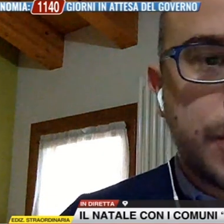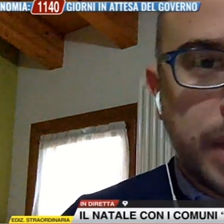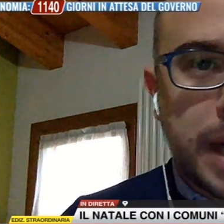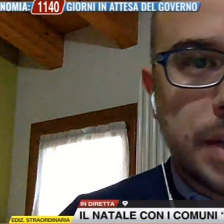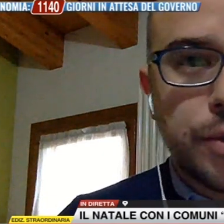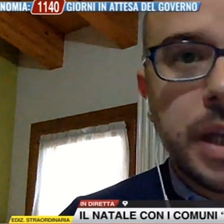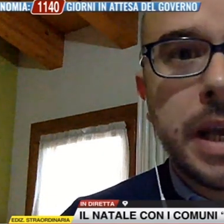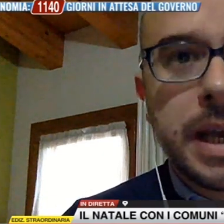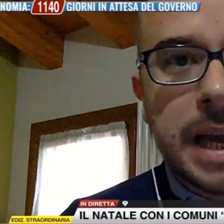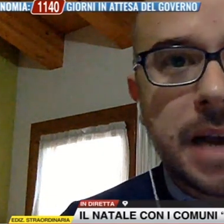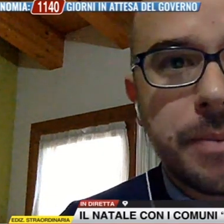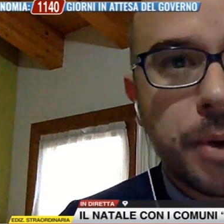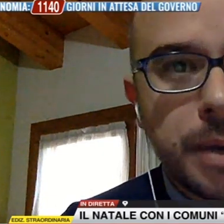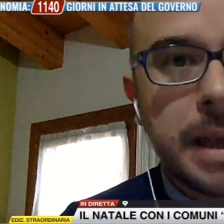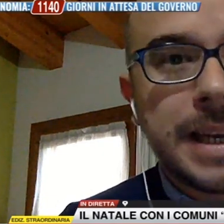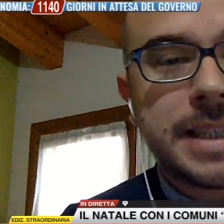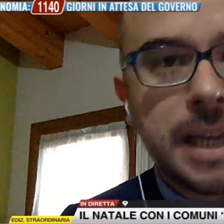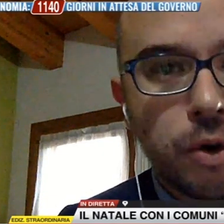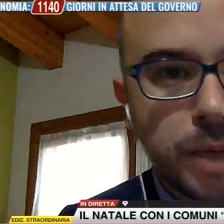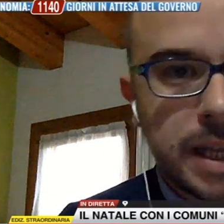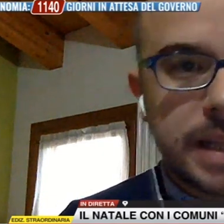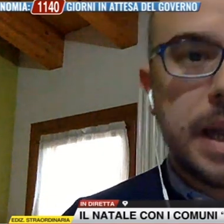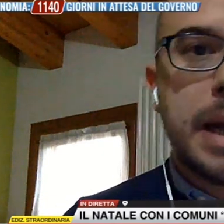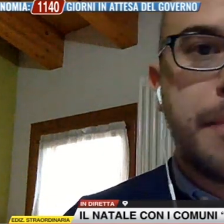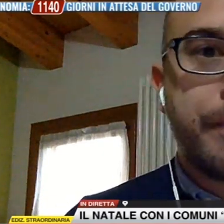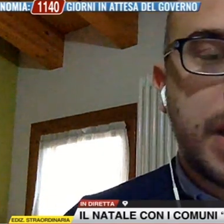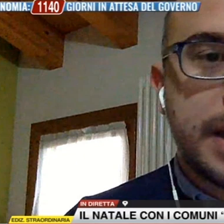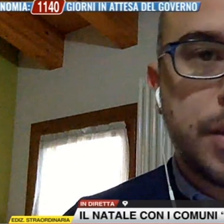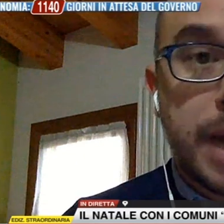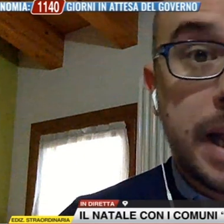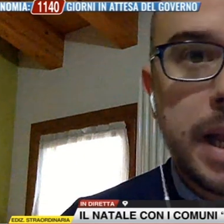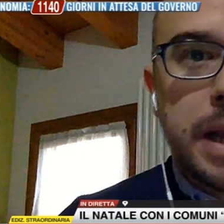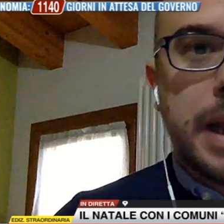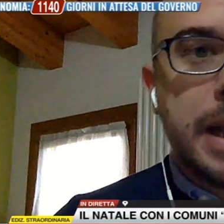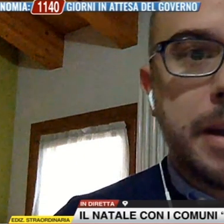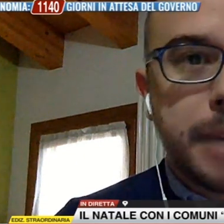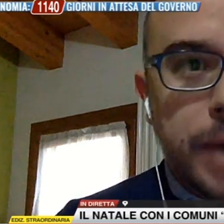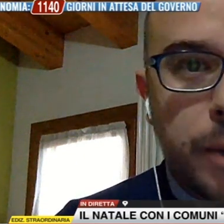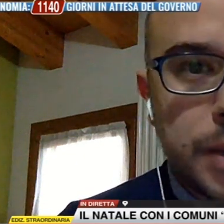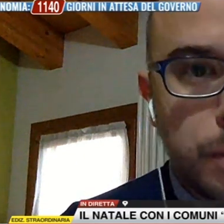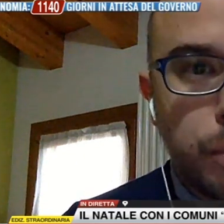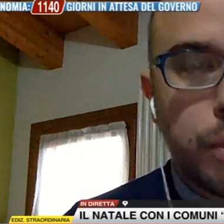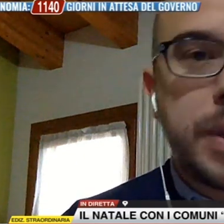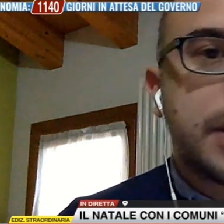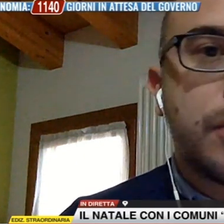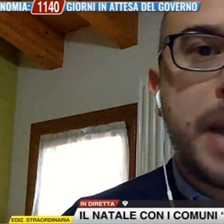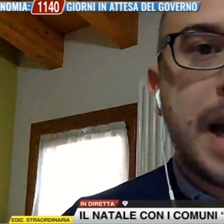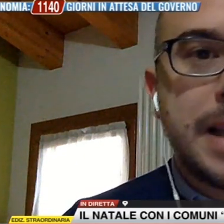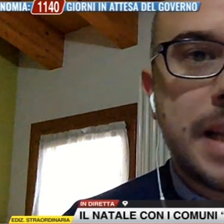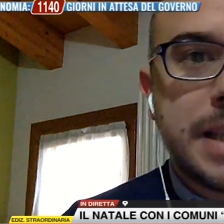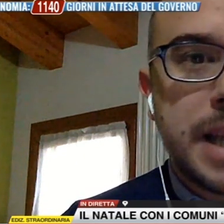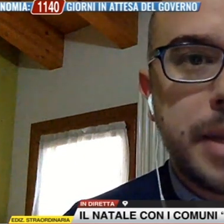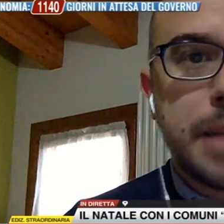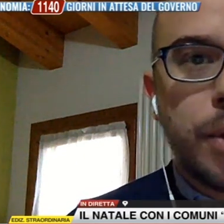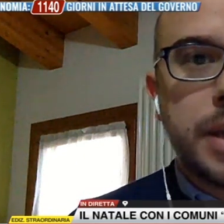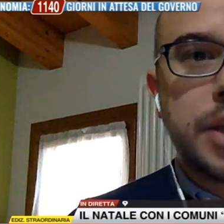delle Regioni in caso di gravi problemi, rischi all'incolumità della nazionale, ma non è questo il punto. Quindi secondo me, al di là